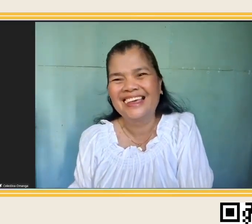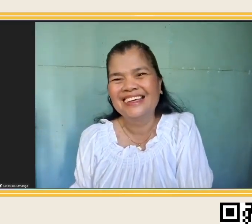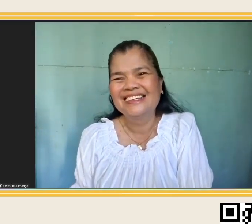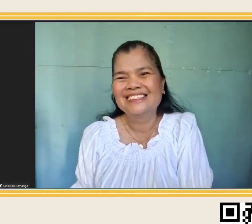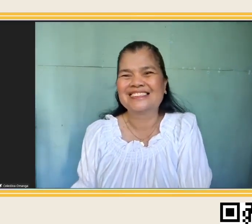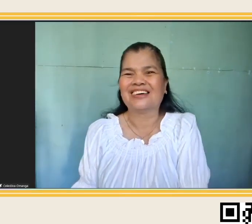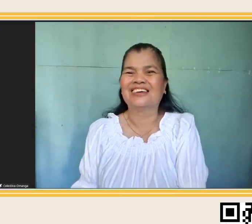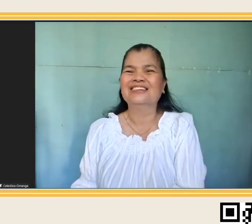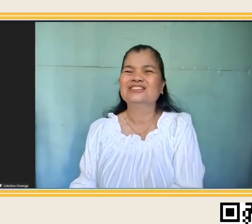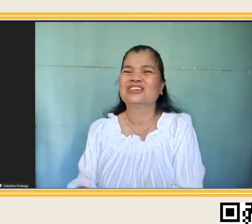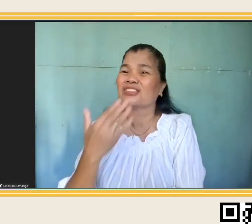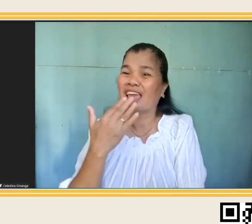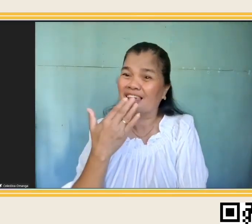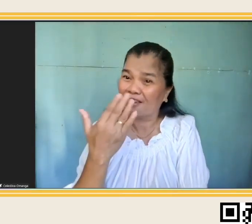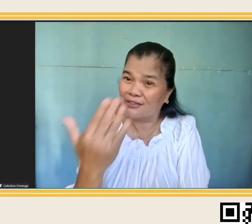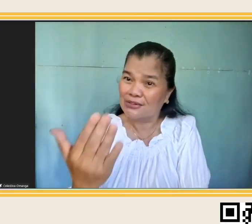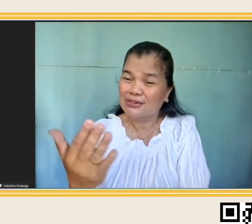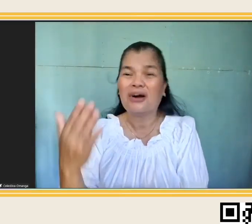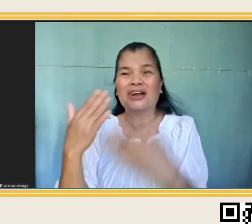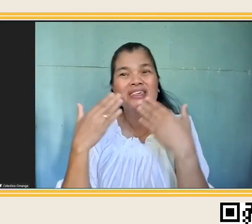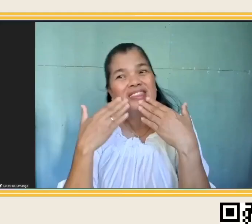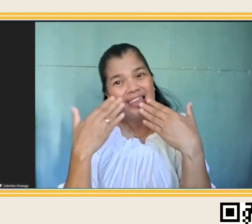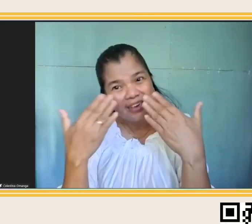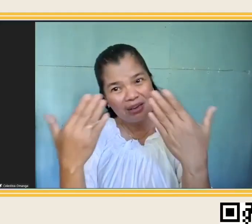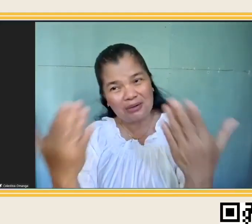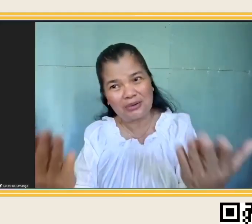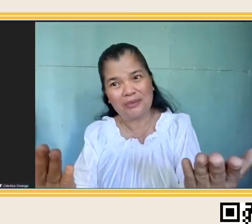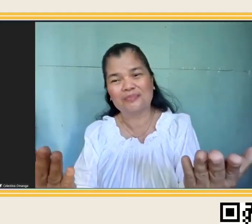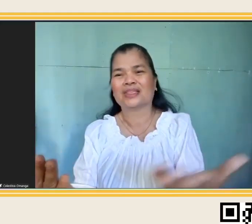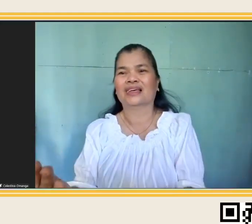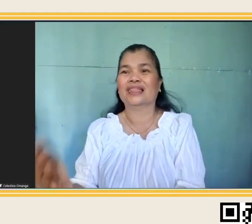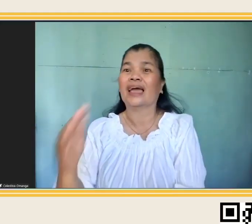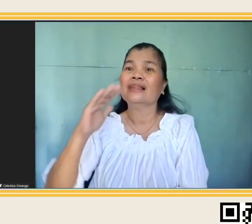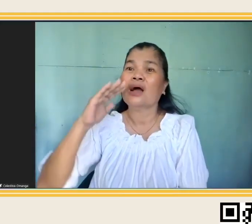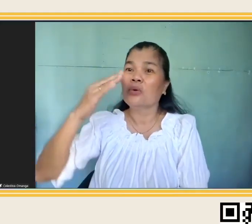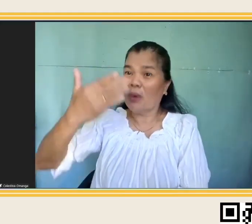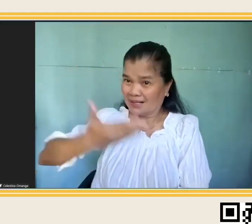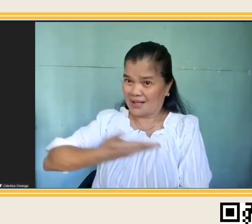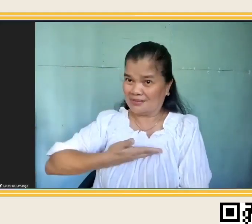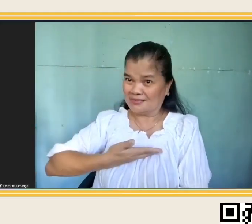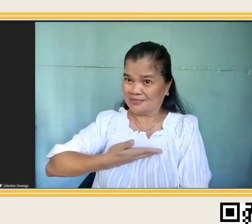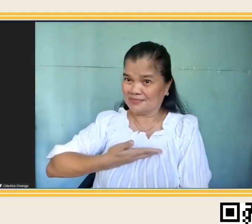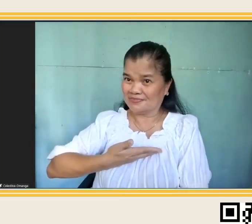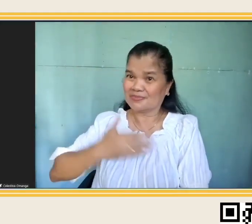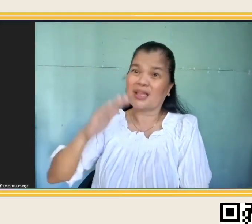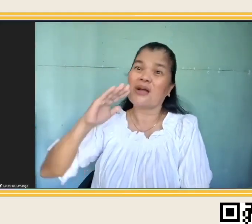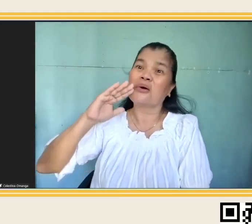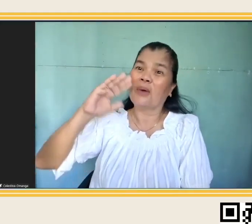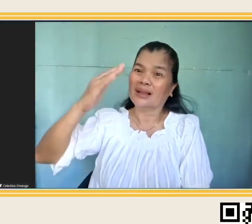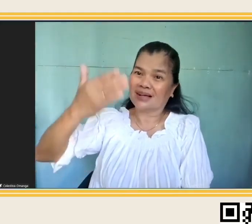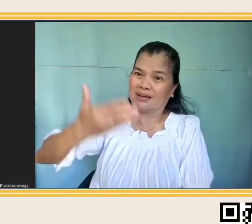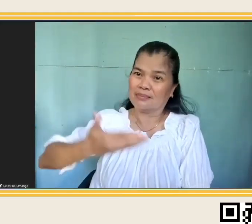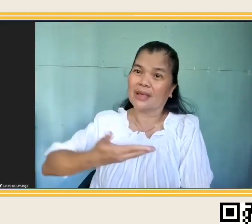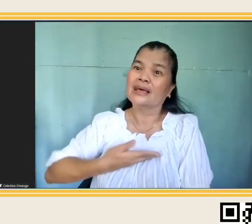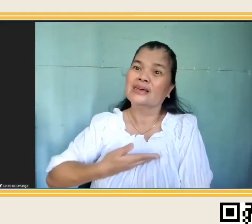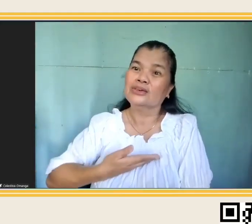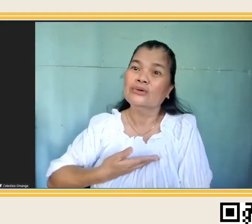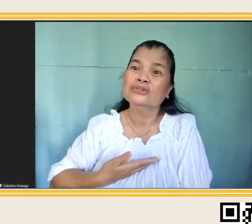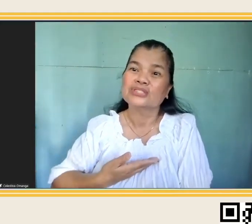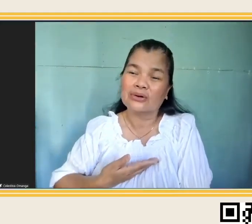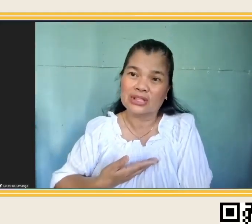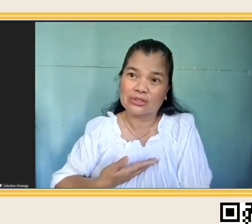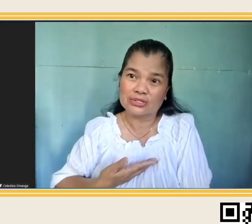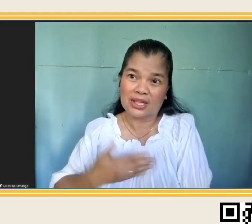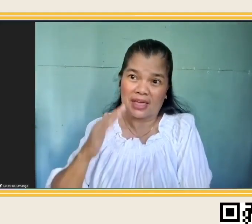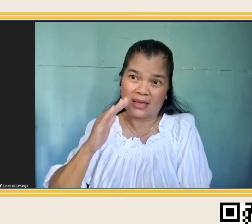Okay. So thank you or thank you. Then, welcome. Welcome.